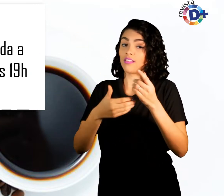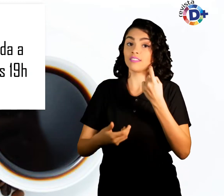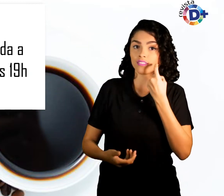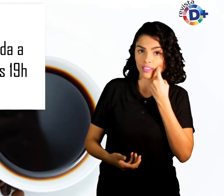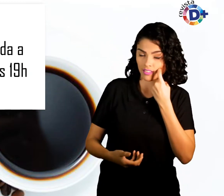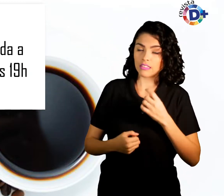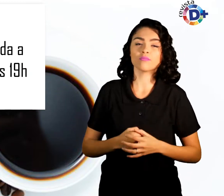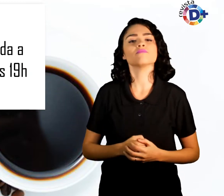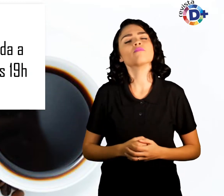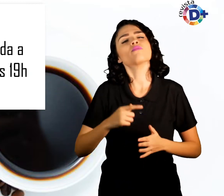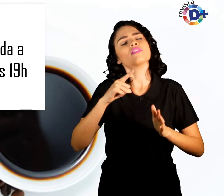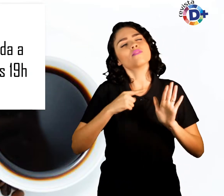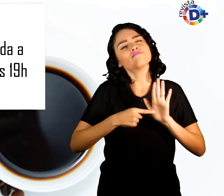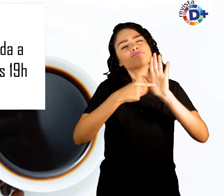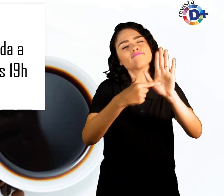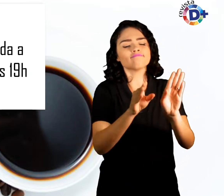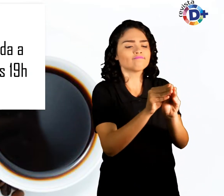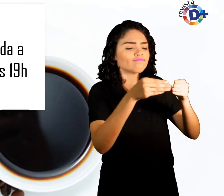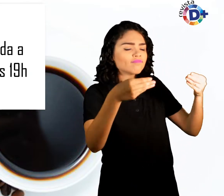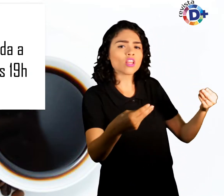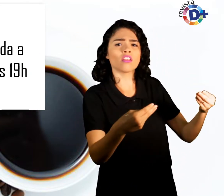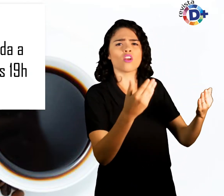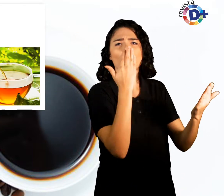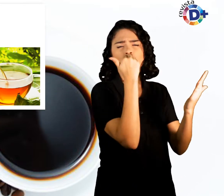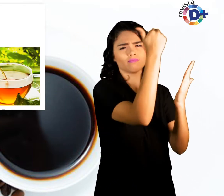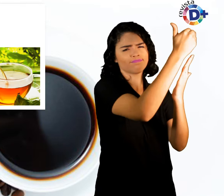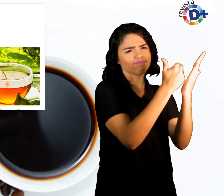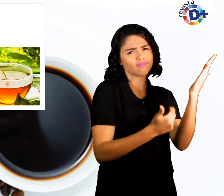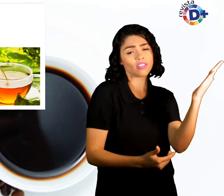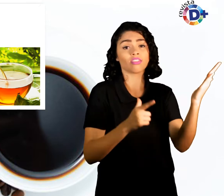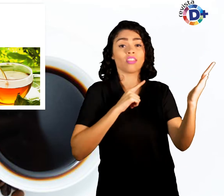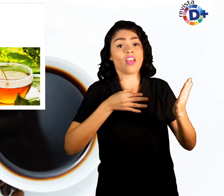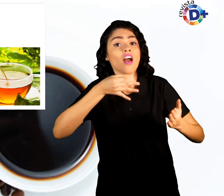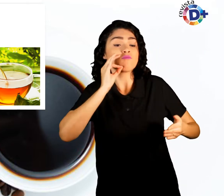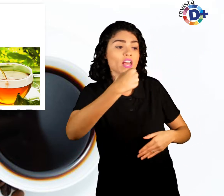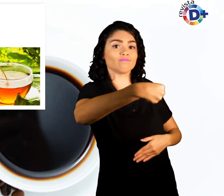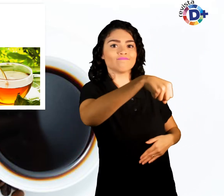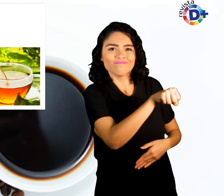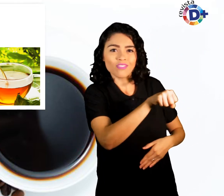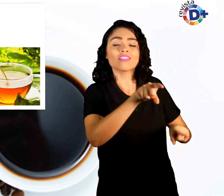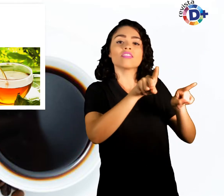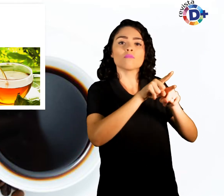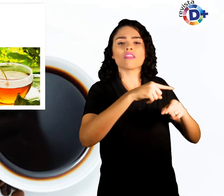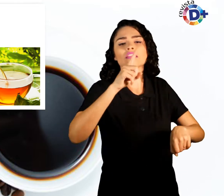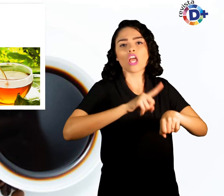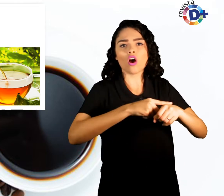apresentará um cardápio de cafés expressos e colados na hora chato bolos tortas